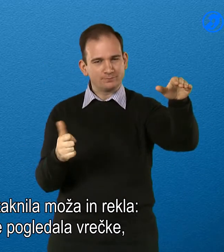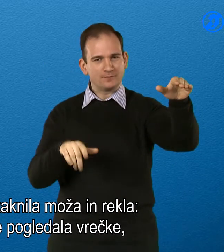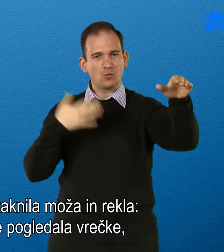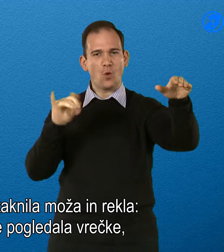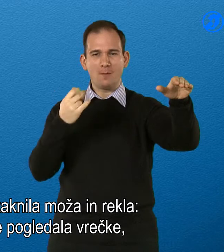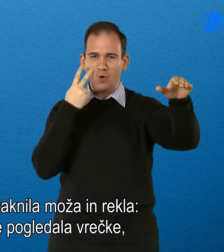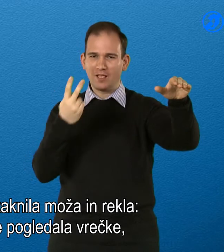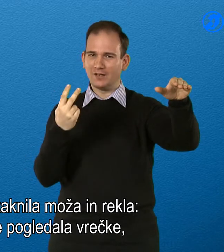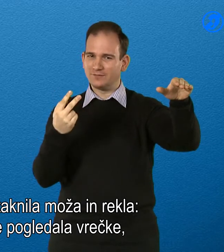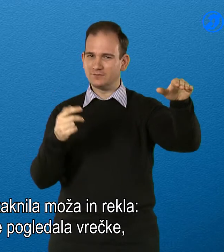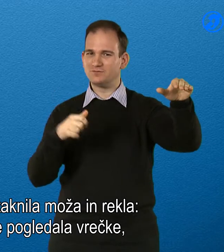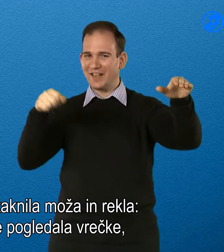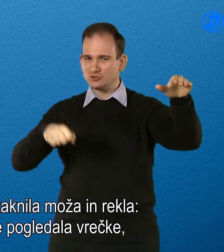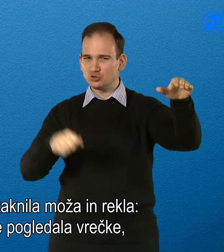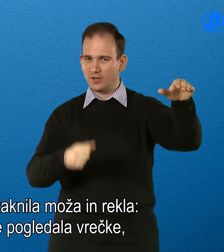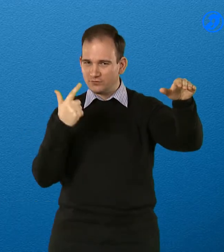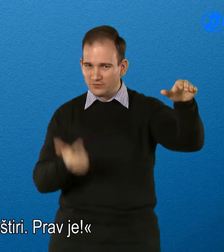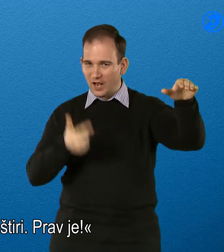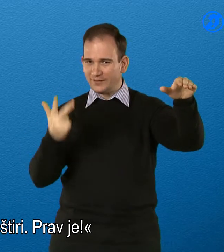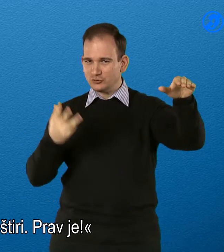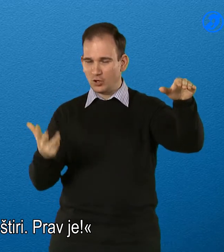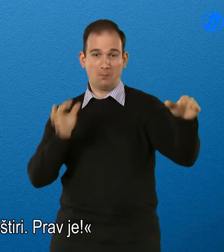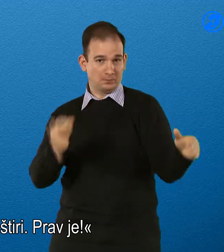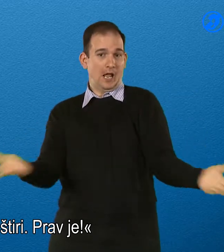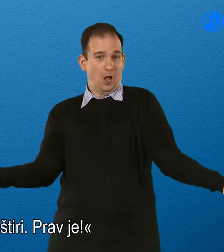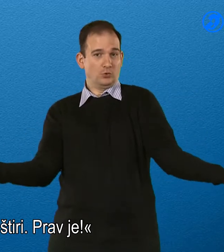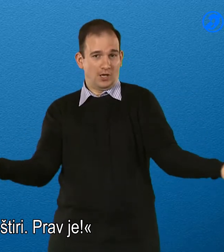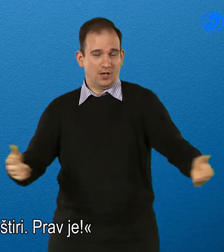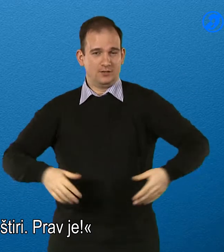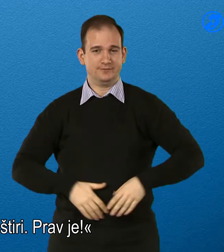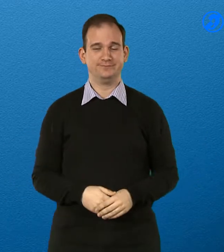rekla: "1," nato je pogledala vrečke, 2, 3, 4. Prav je.